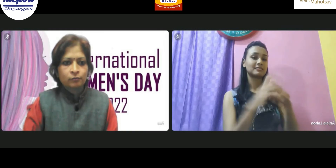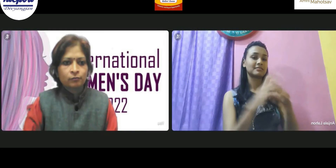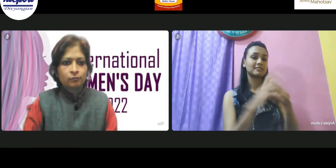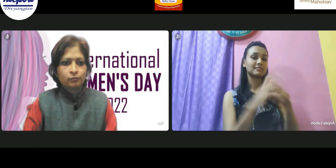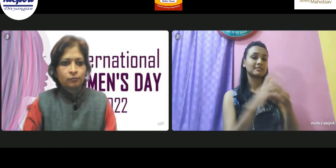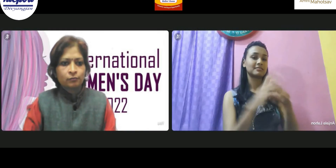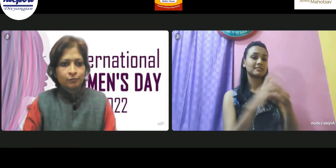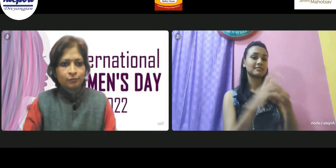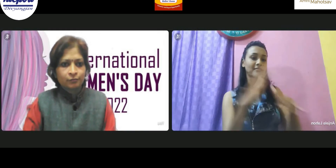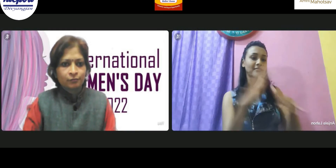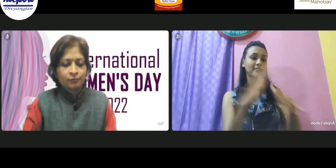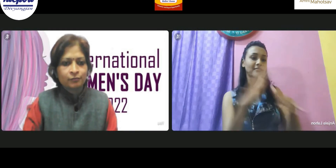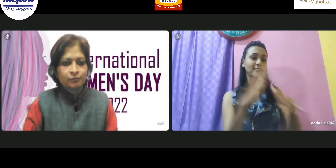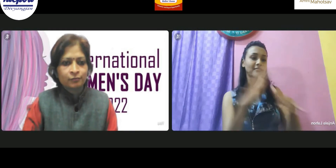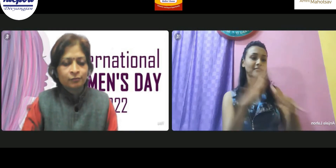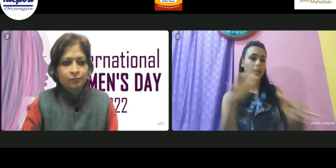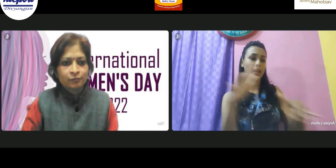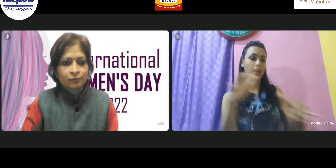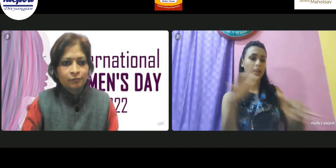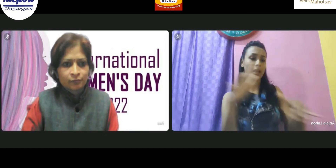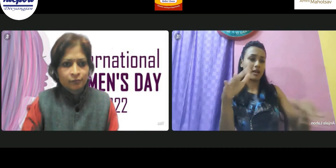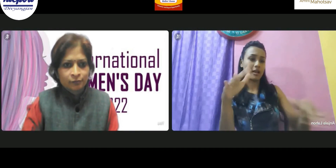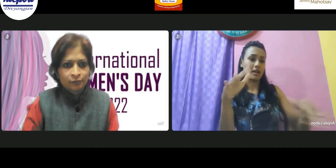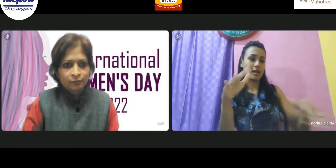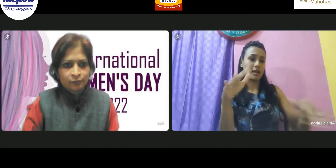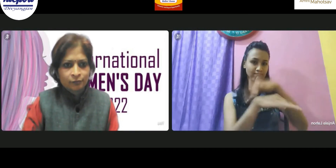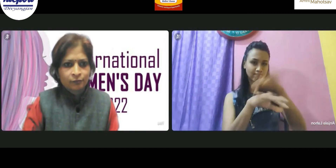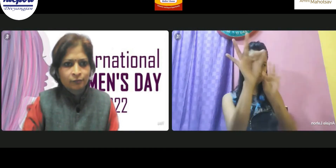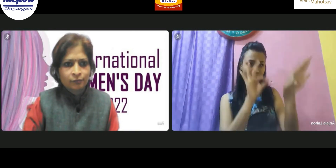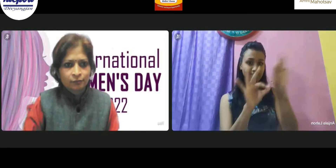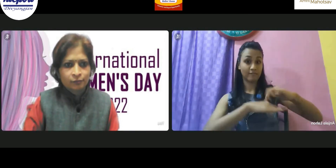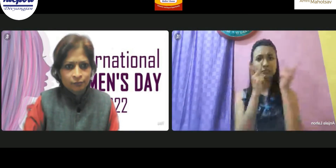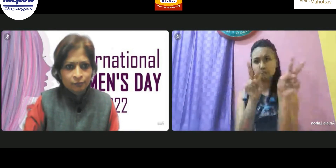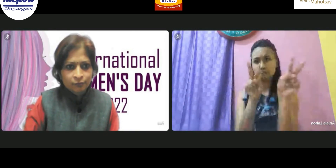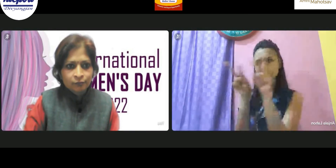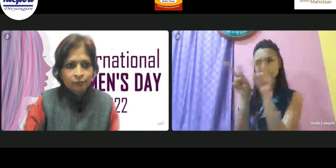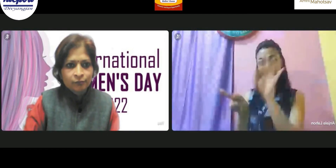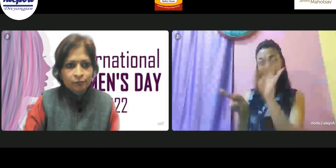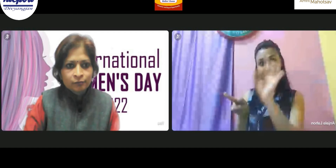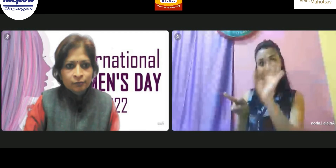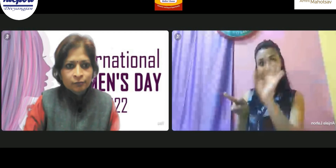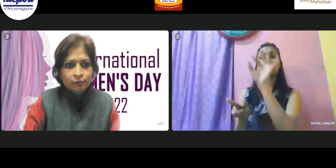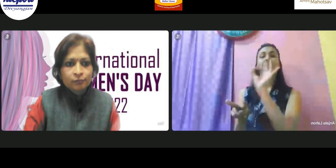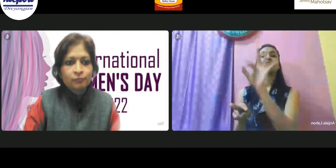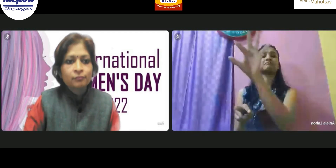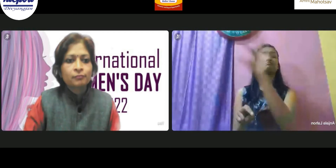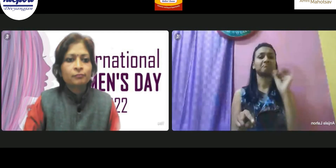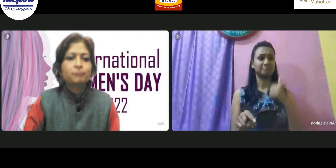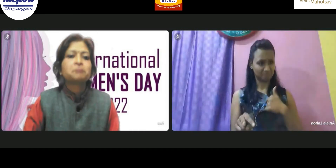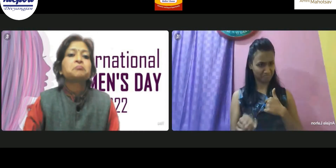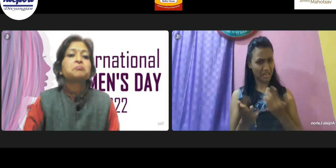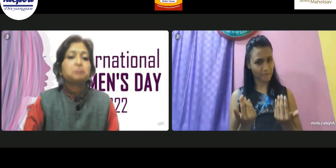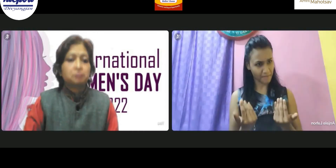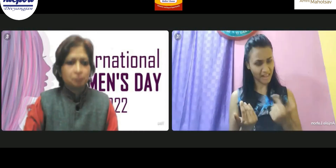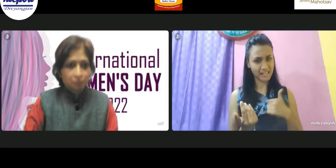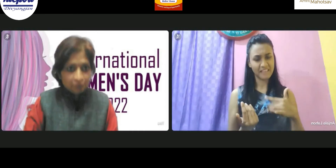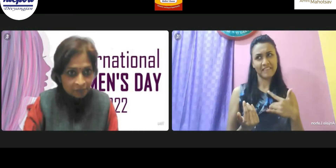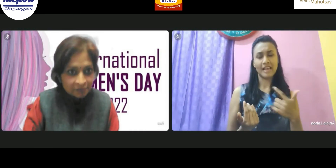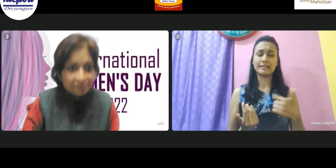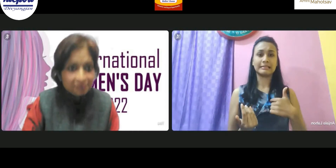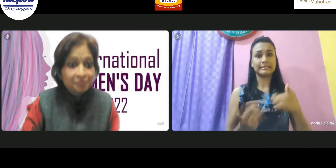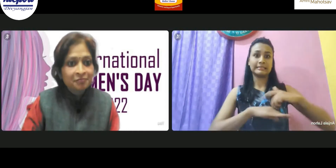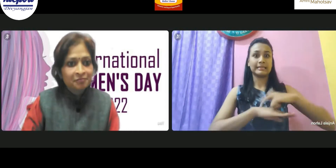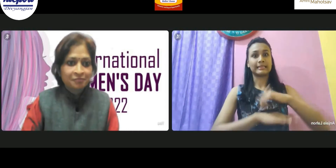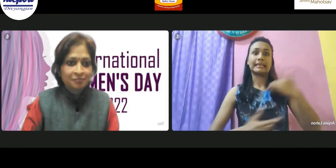डेफ के थ्रू मुझे ये जानकारी मिली, तो मैंने सोचा कि भाग लूं। फिर मुझे लगा कि क्या